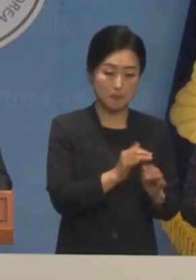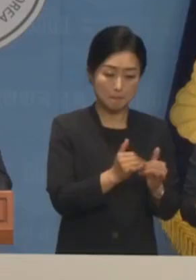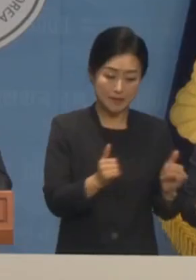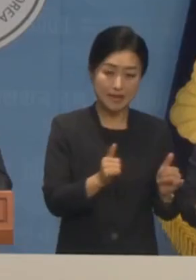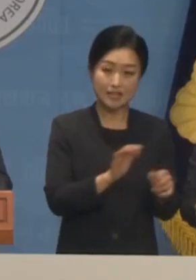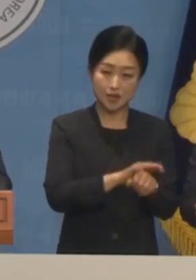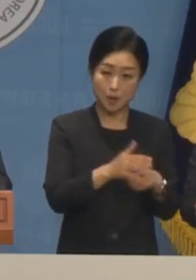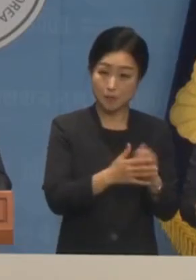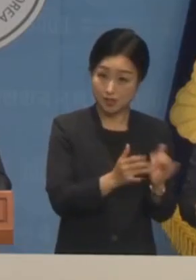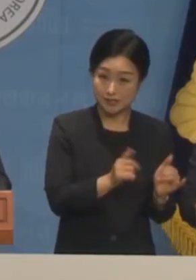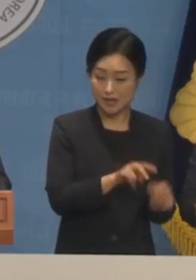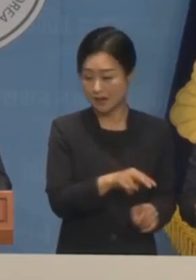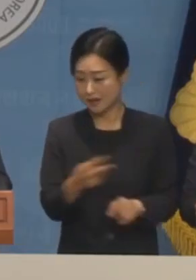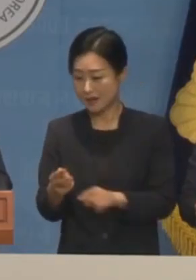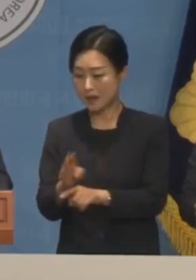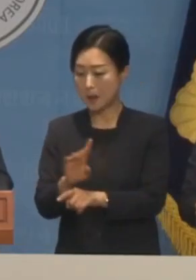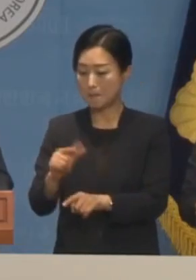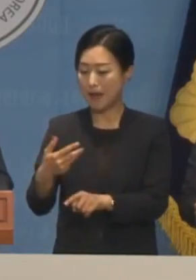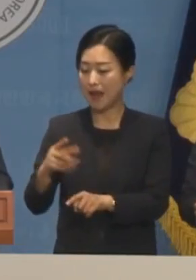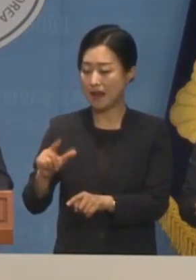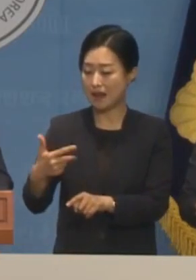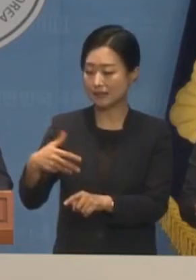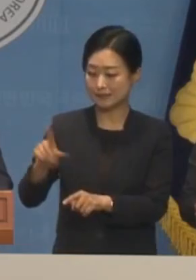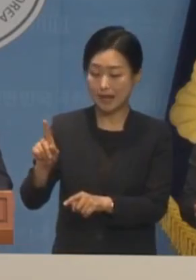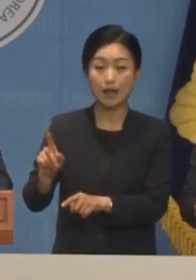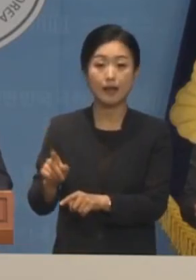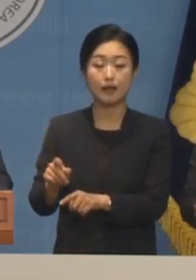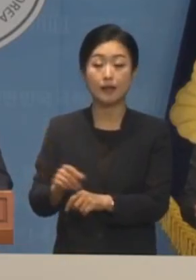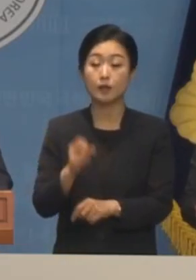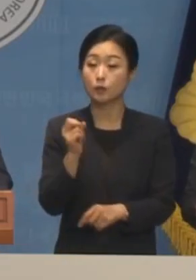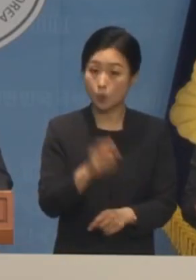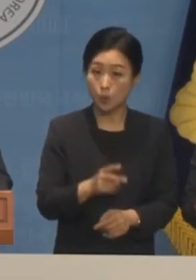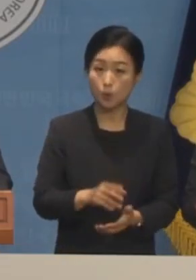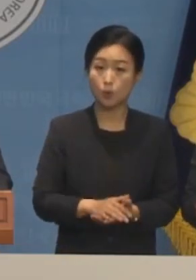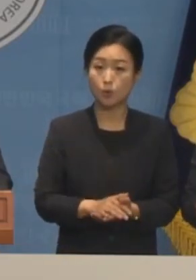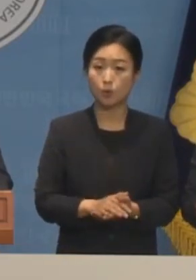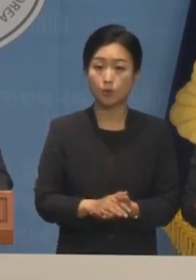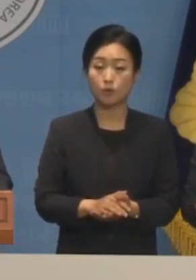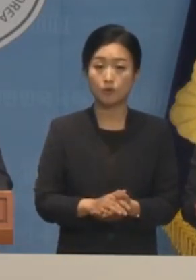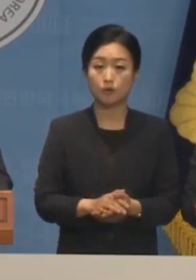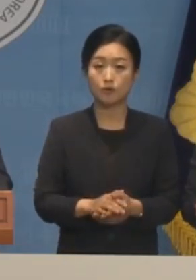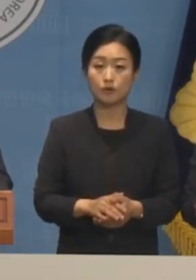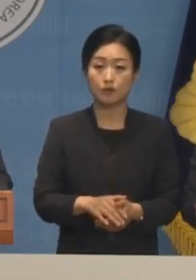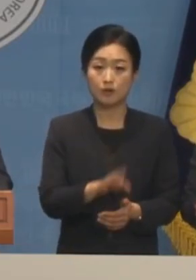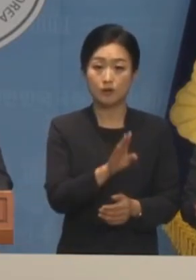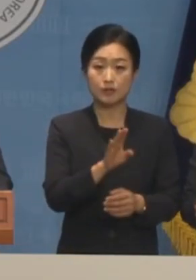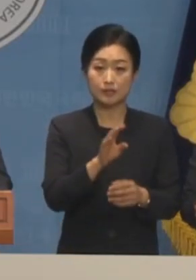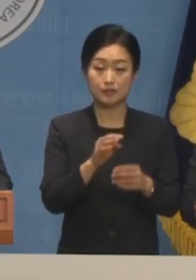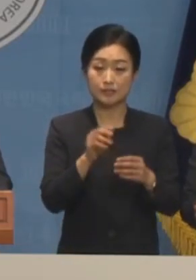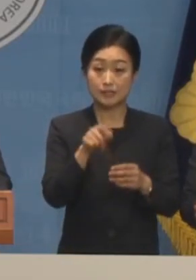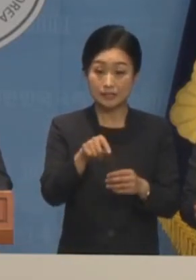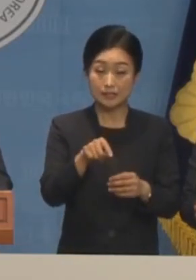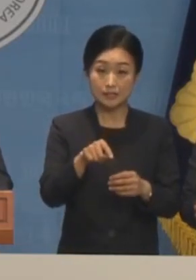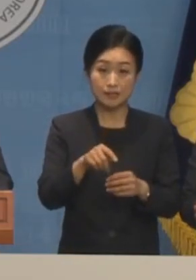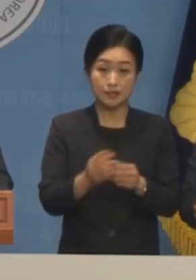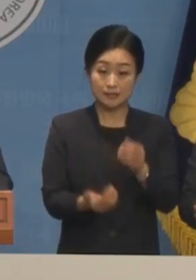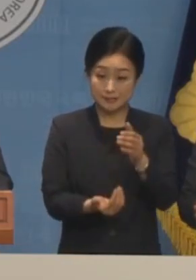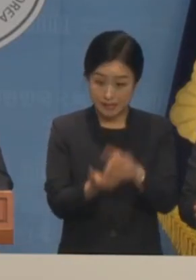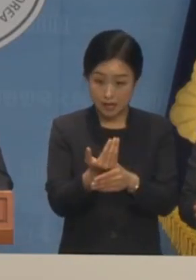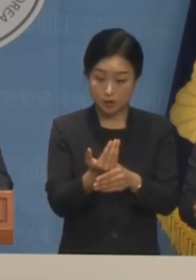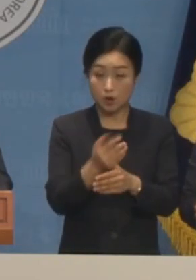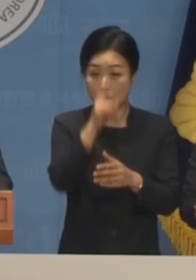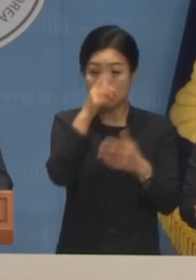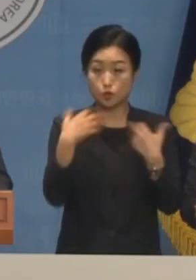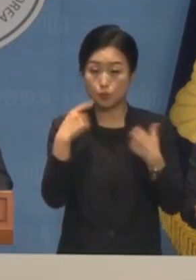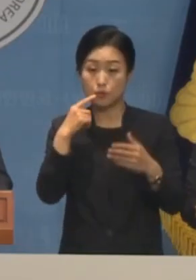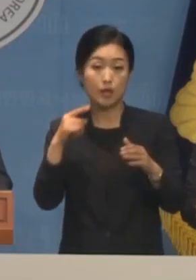바꾸려 했습니다 가장 대표적으로 14연대 반란의 발생과 산 및 정부의